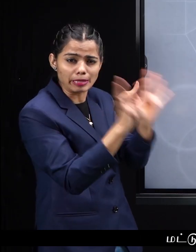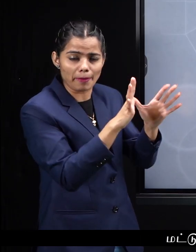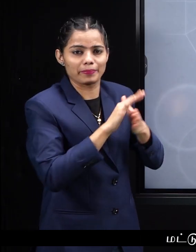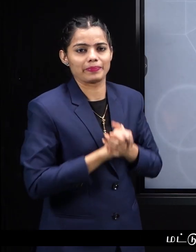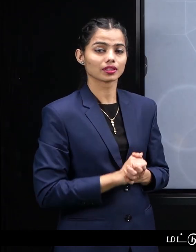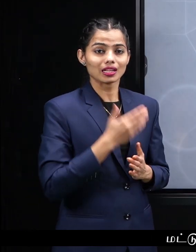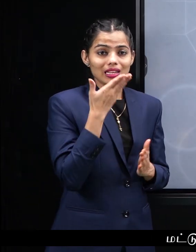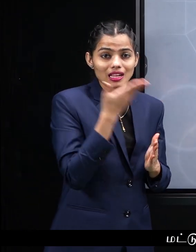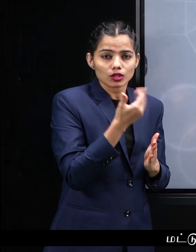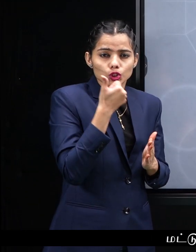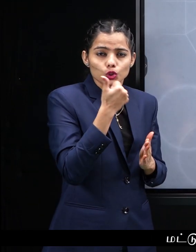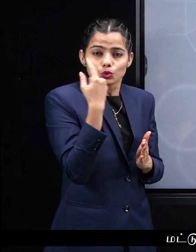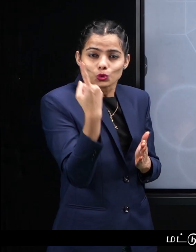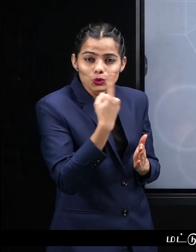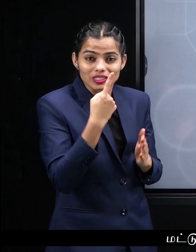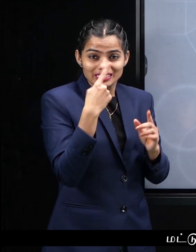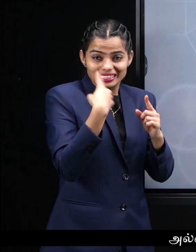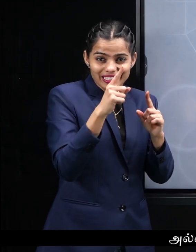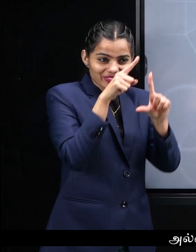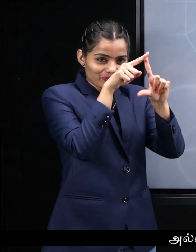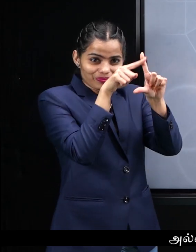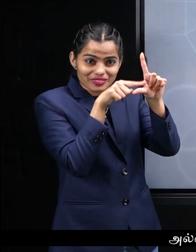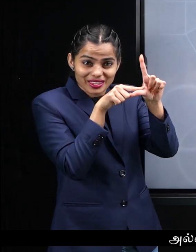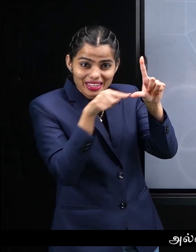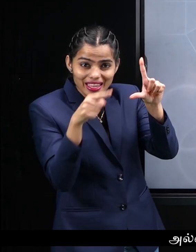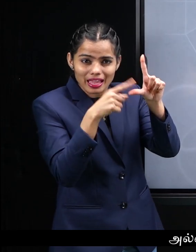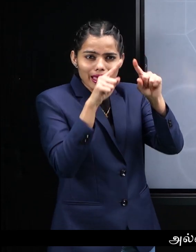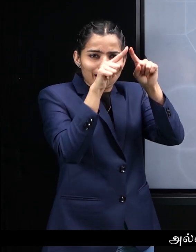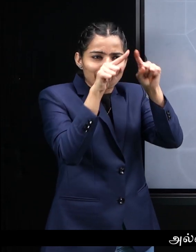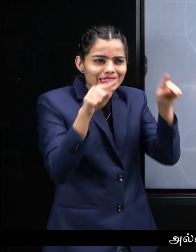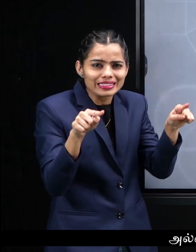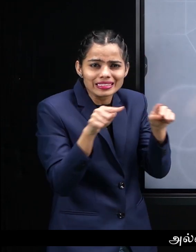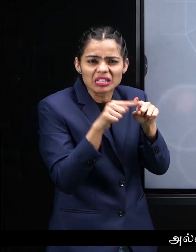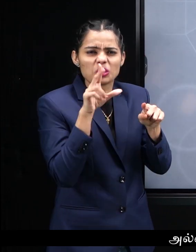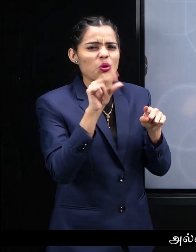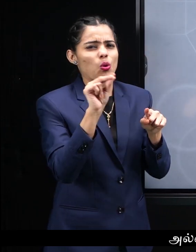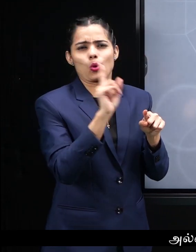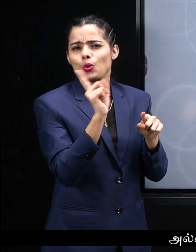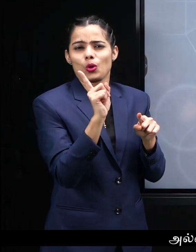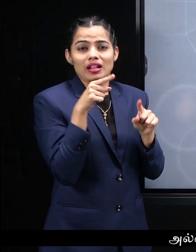நல்லது. கடுமையான கோண முக்கோணங்கள் அல்லது மழுங்கிய கோண முக்கோணங்களுக்கு அல்ல.